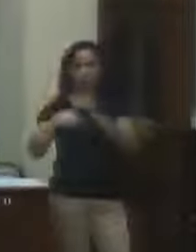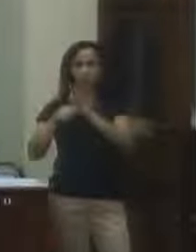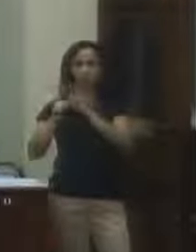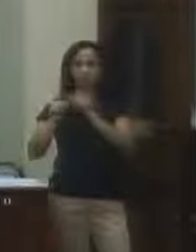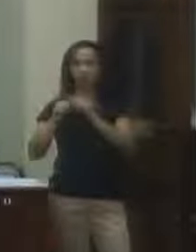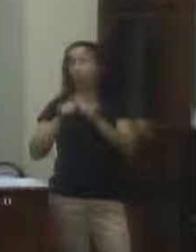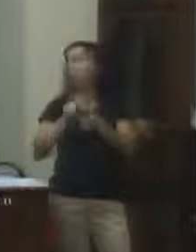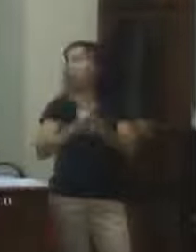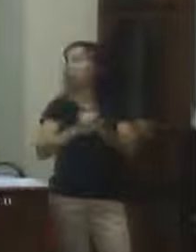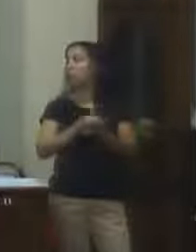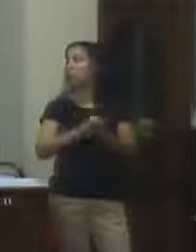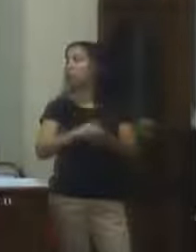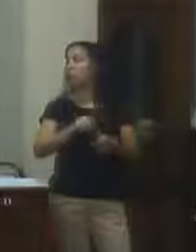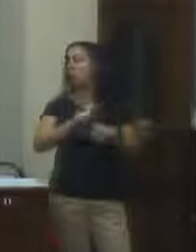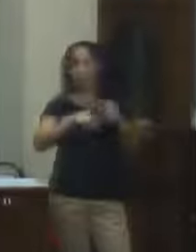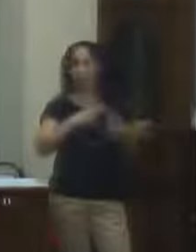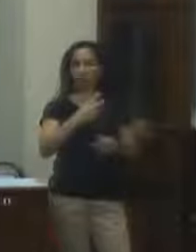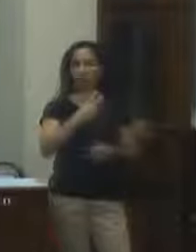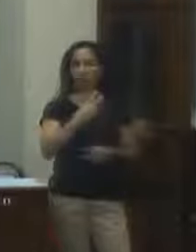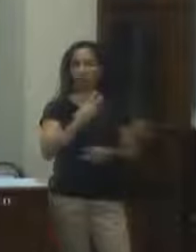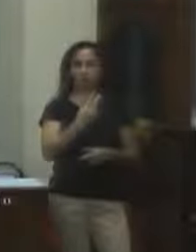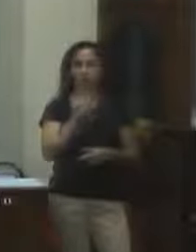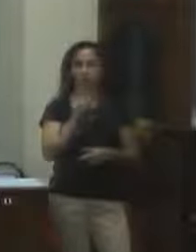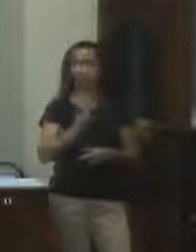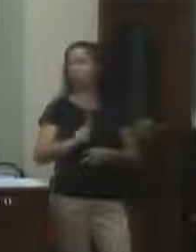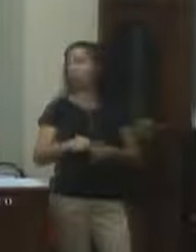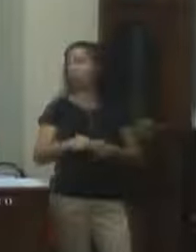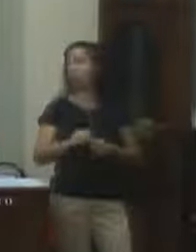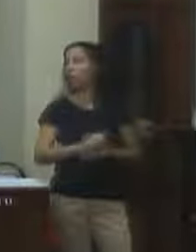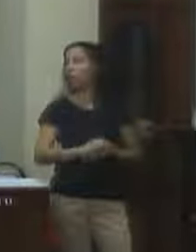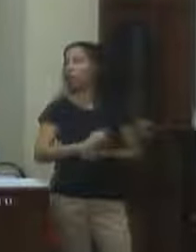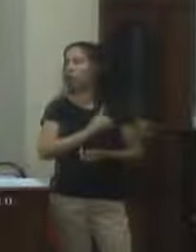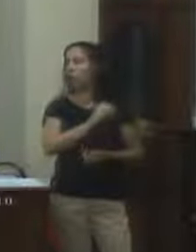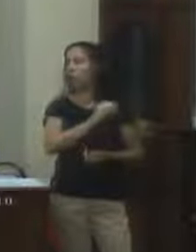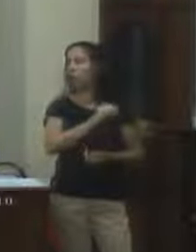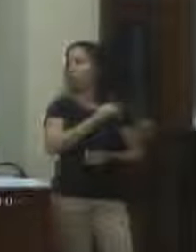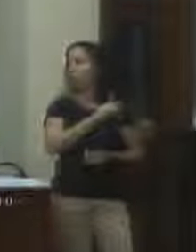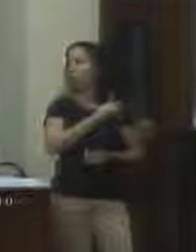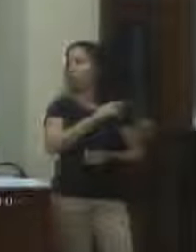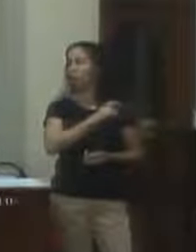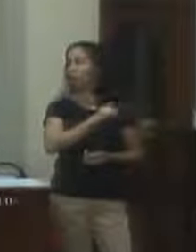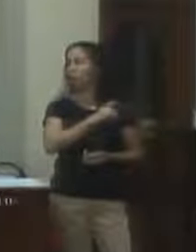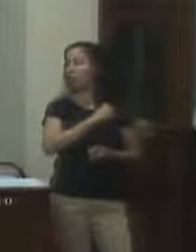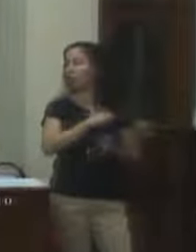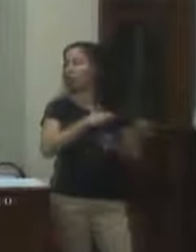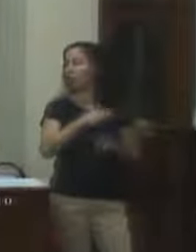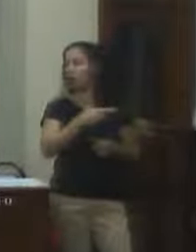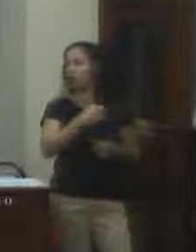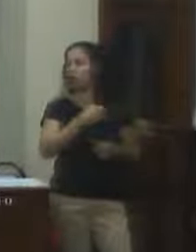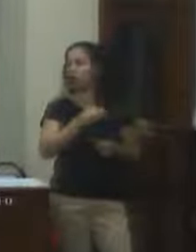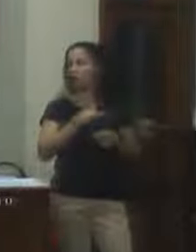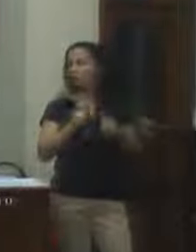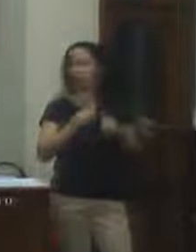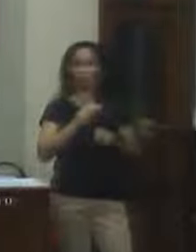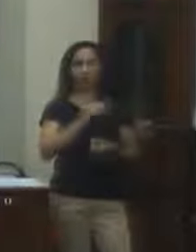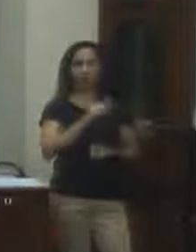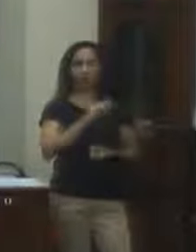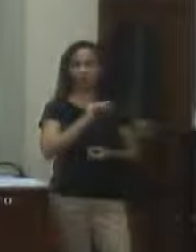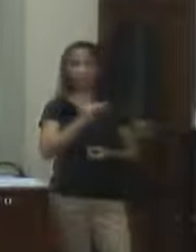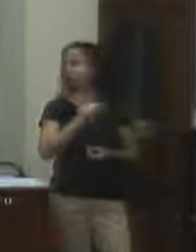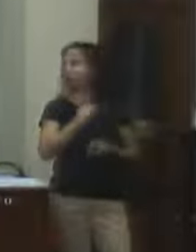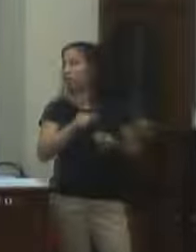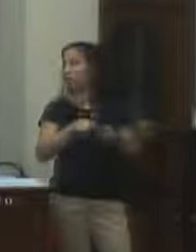é multada dobrado. A multa vem dobrada, quer dizer, em 20 UFIVAs. E o decreto